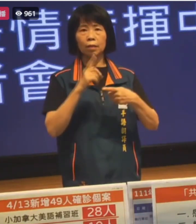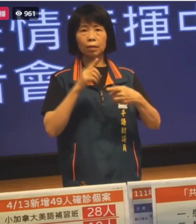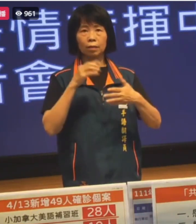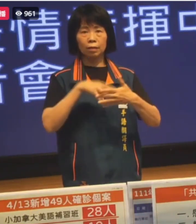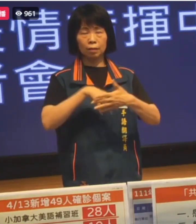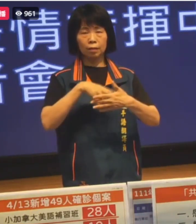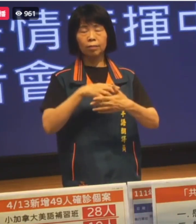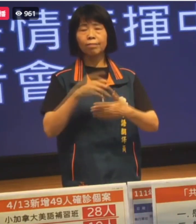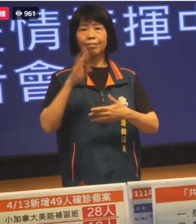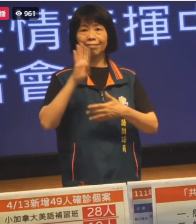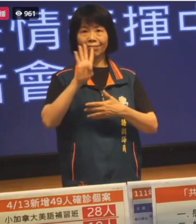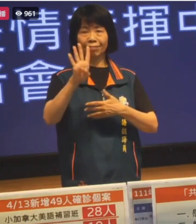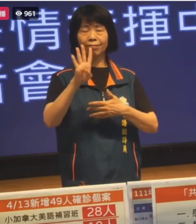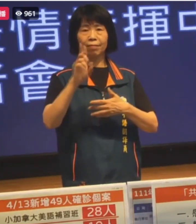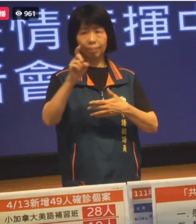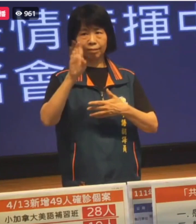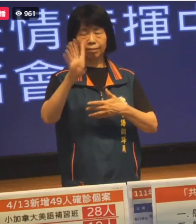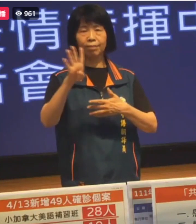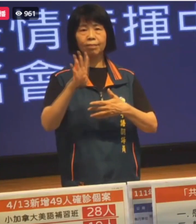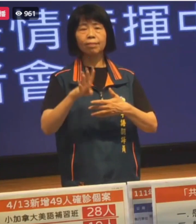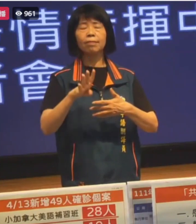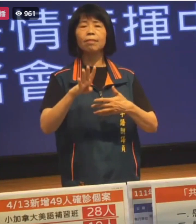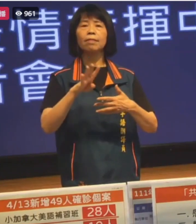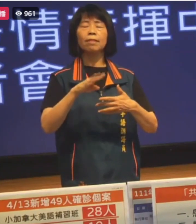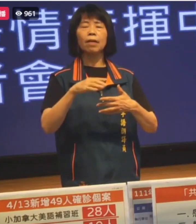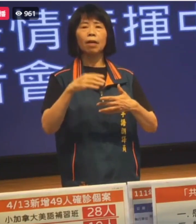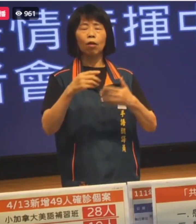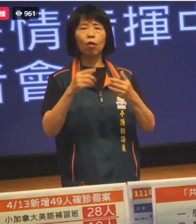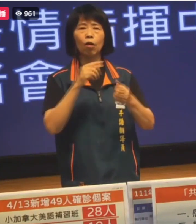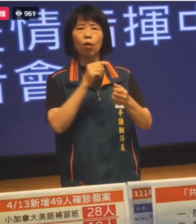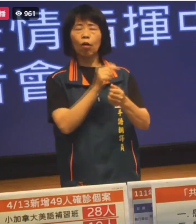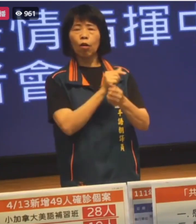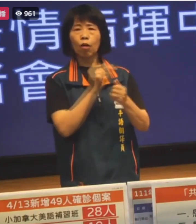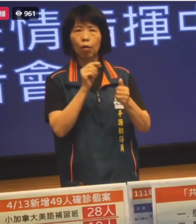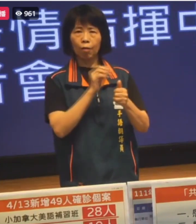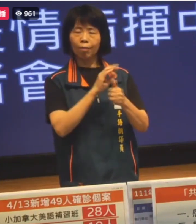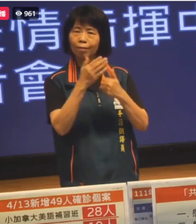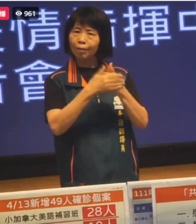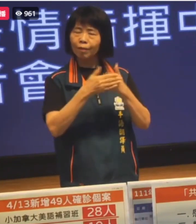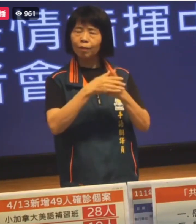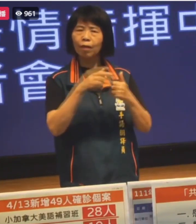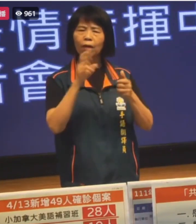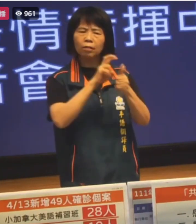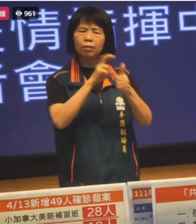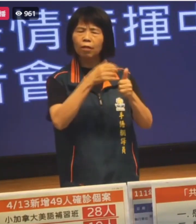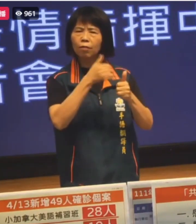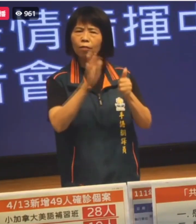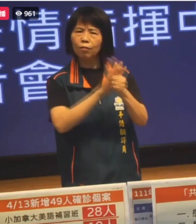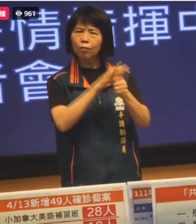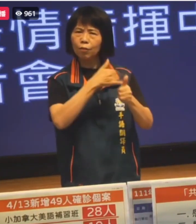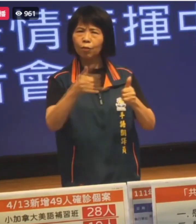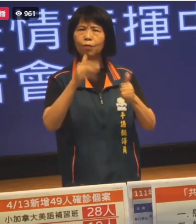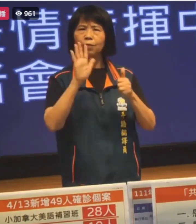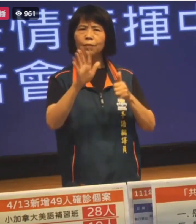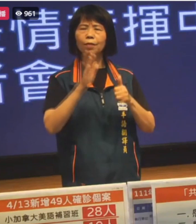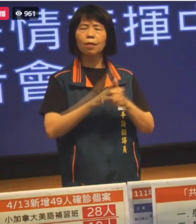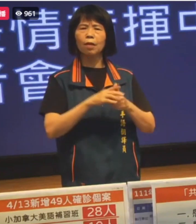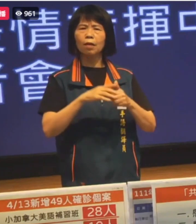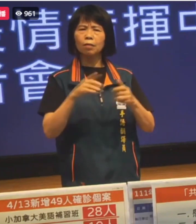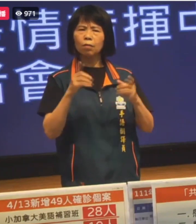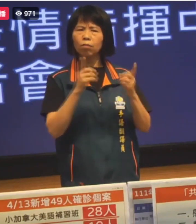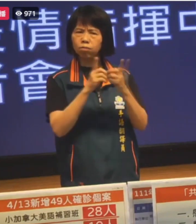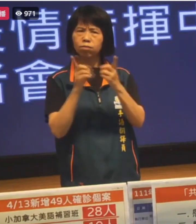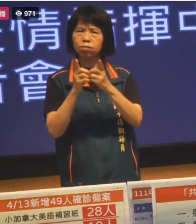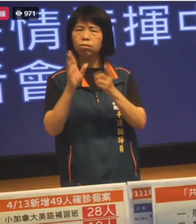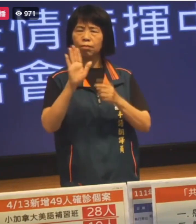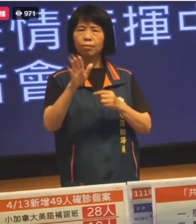护理之家的，包括2位的清洁人员，3位的护士跟9位的照护员，那所以我们这个照护员跟他是否有相